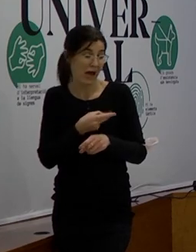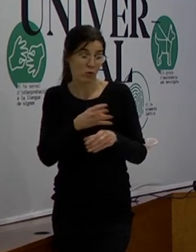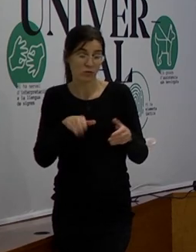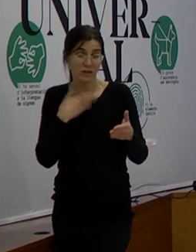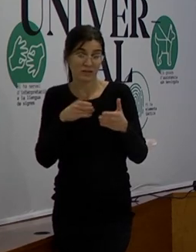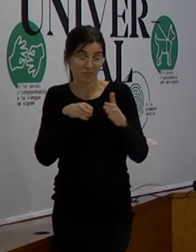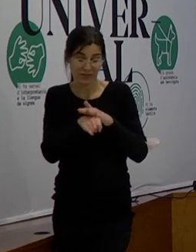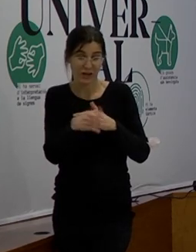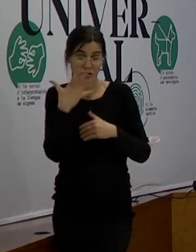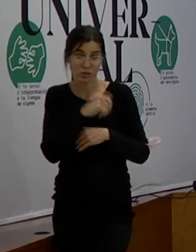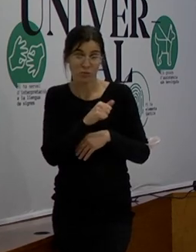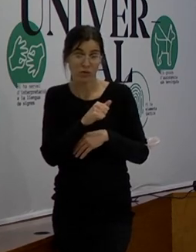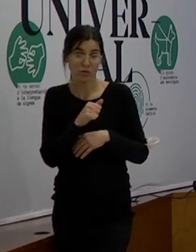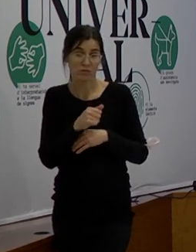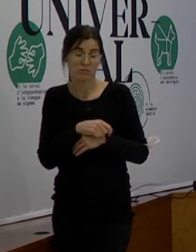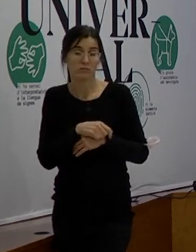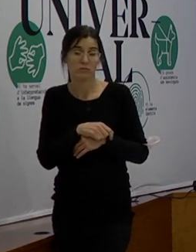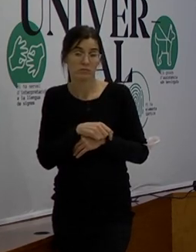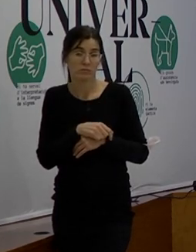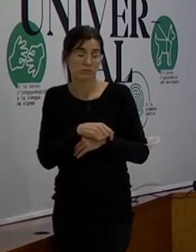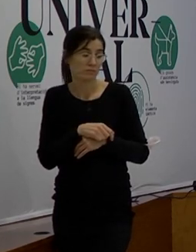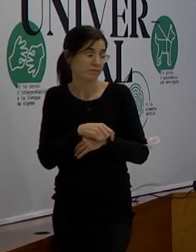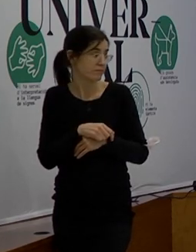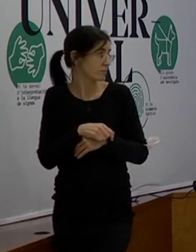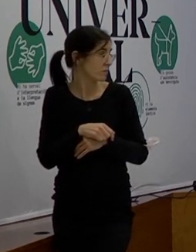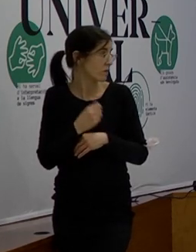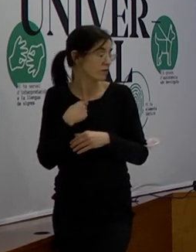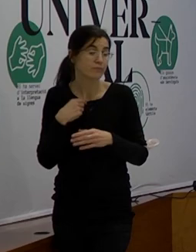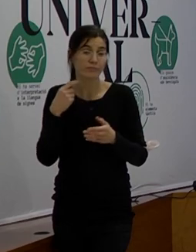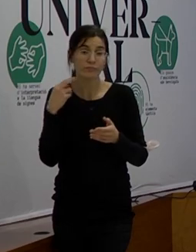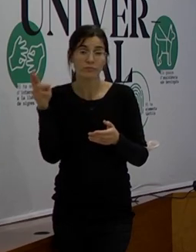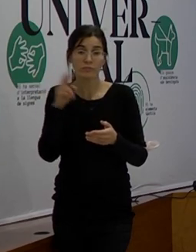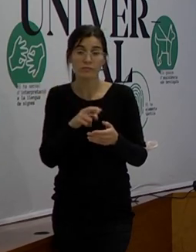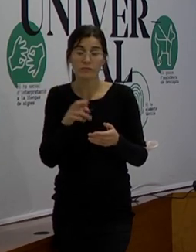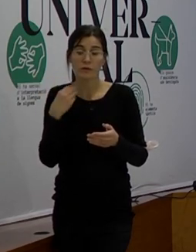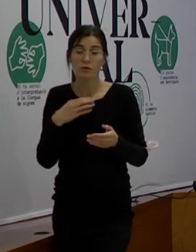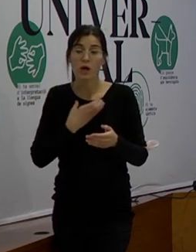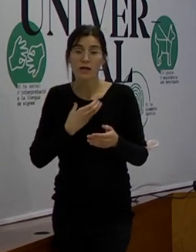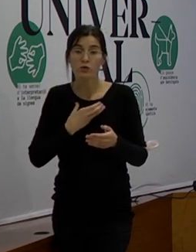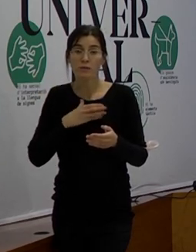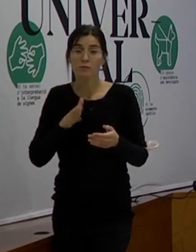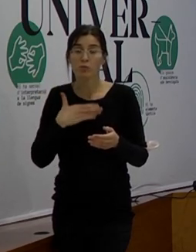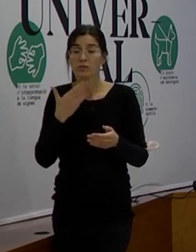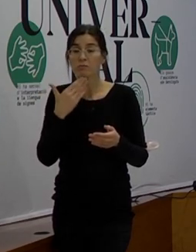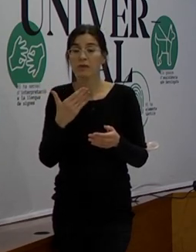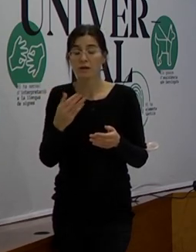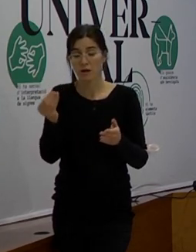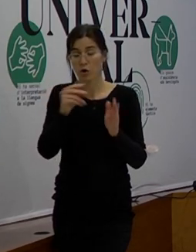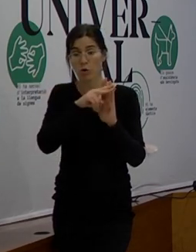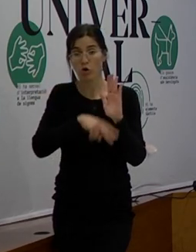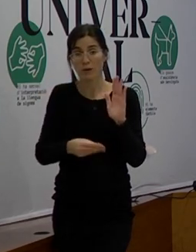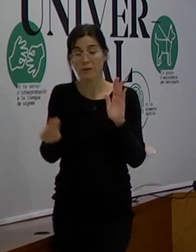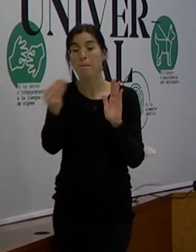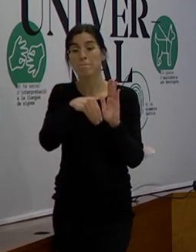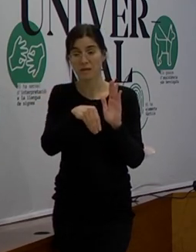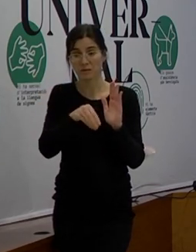seva. Ja ho sé, que porto la seva. A veure, jo insisteixo, els ajuntaments poden demanar més del que diu la norma